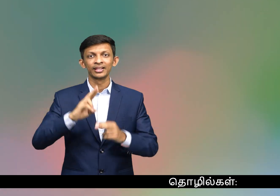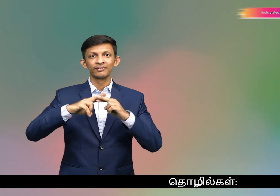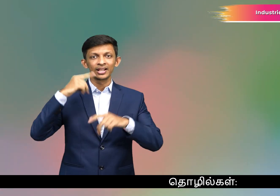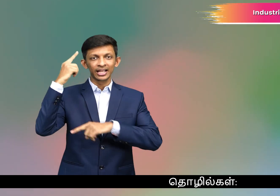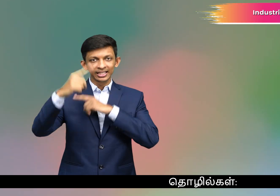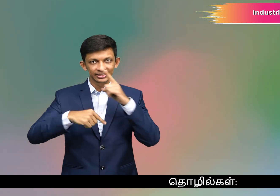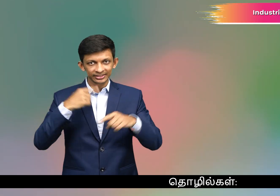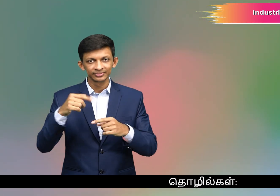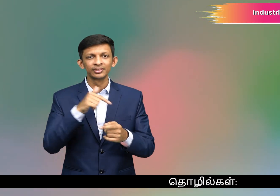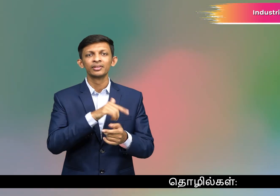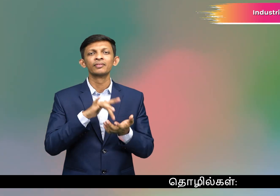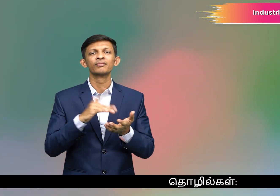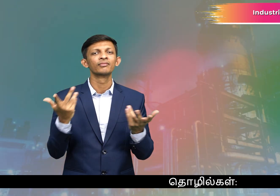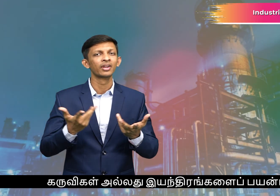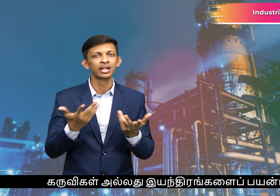தொழில்கள்